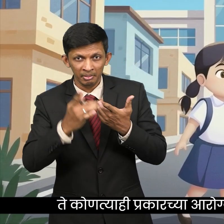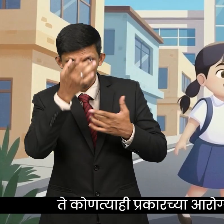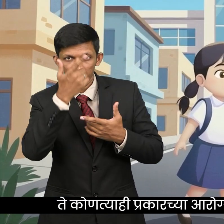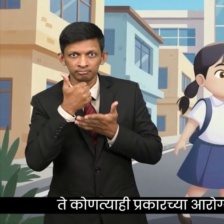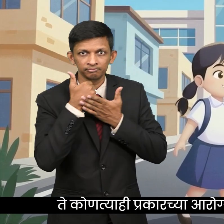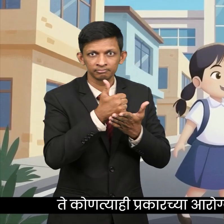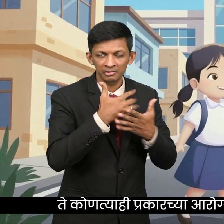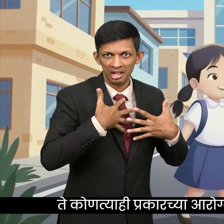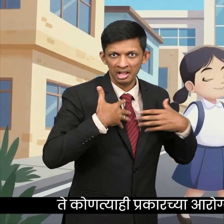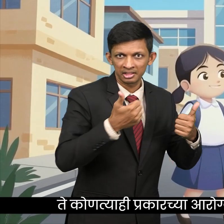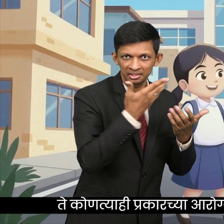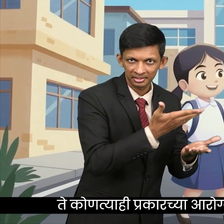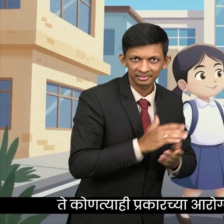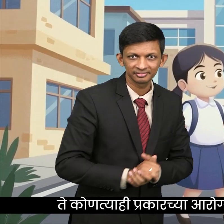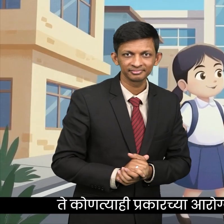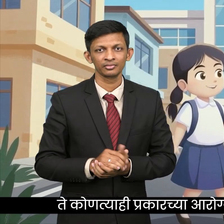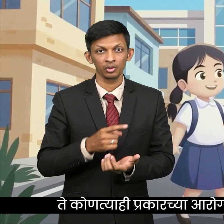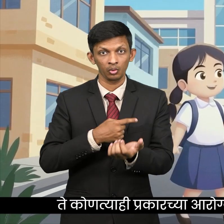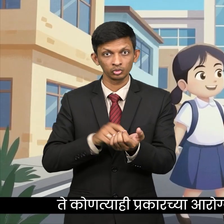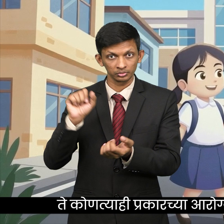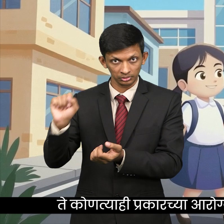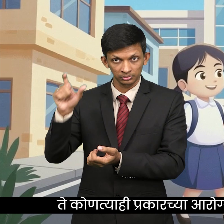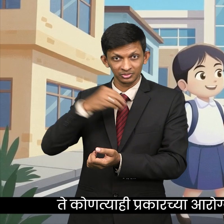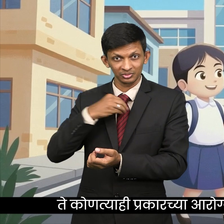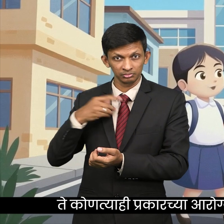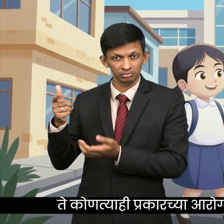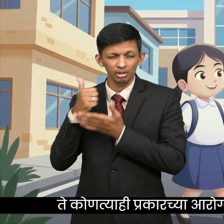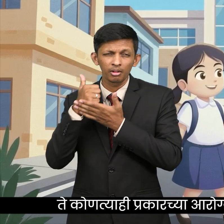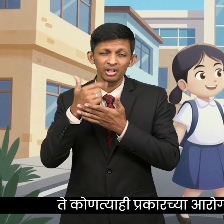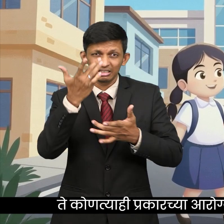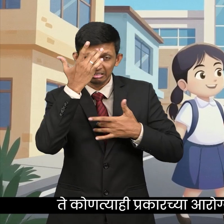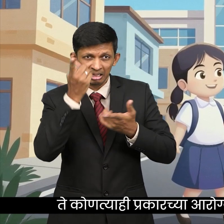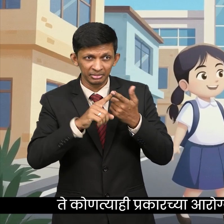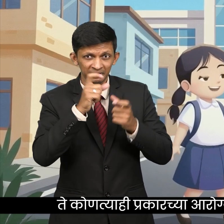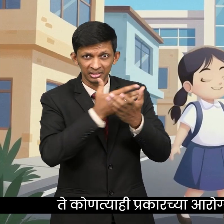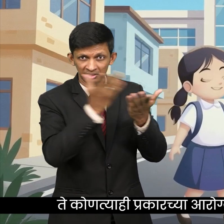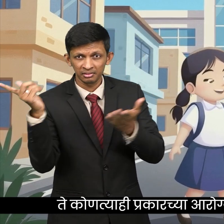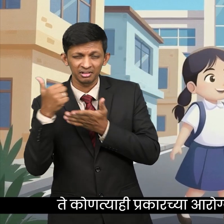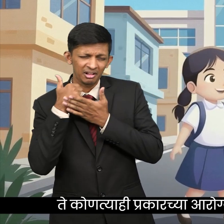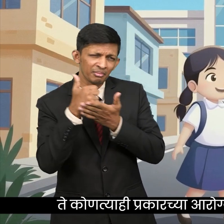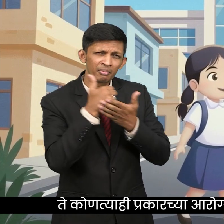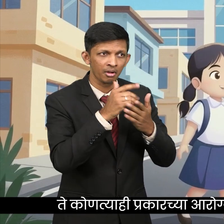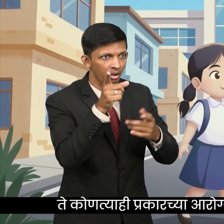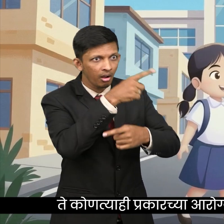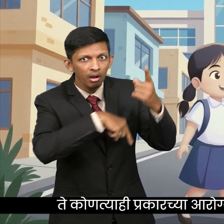कोणत्याही प्रकारच्या आरोग्य समस्या असलेल्या लोकांवर उपचार करतात.